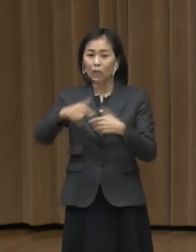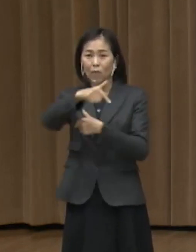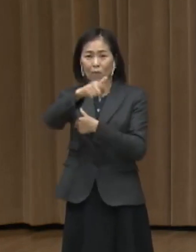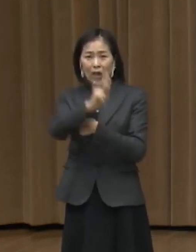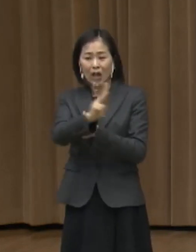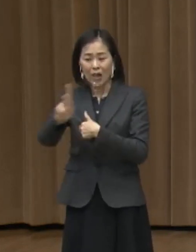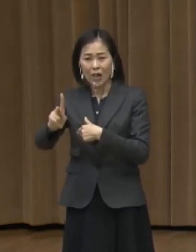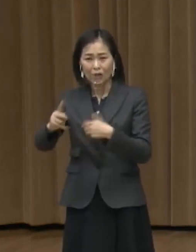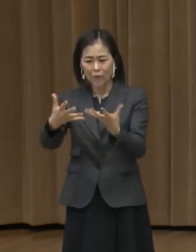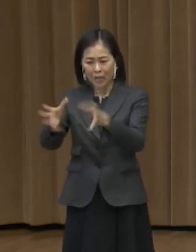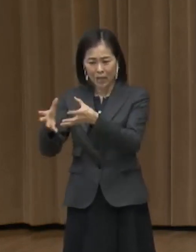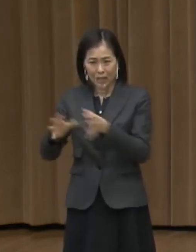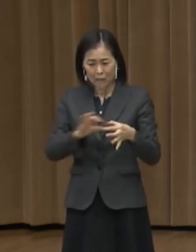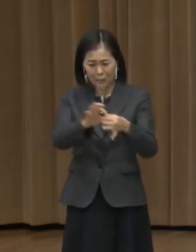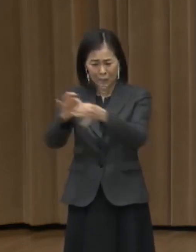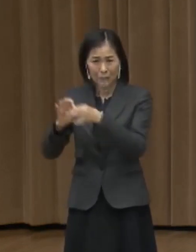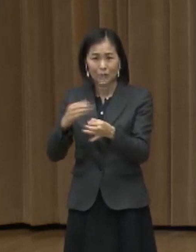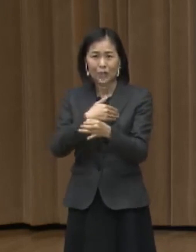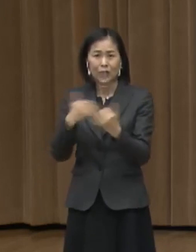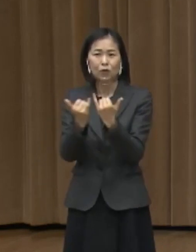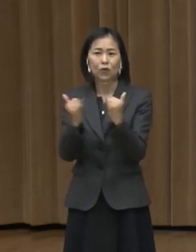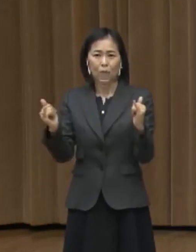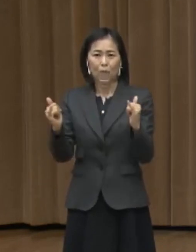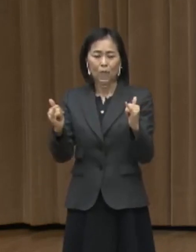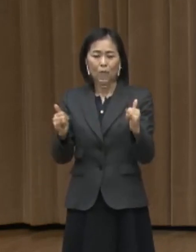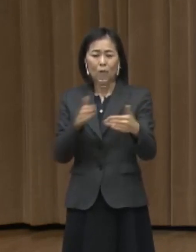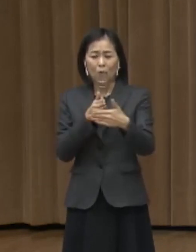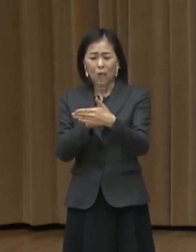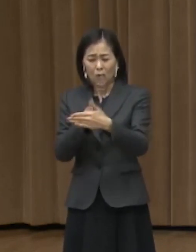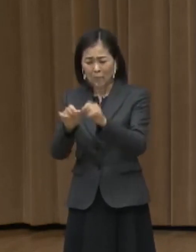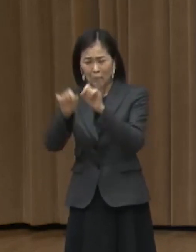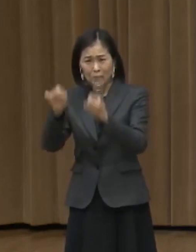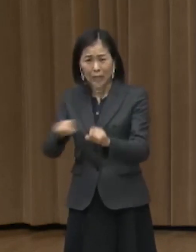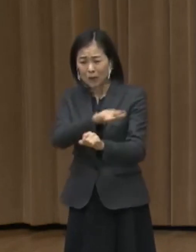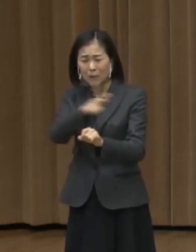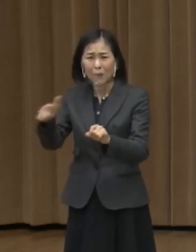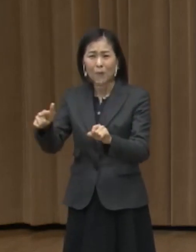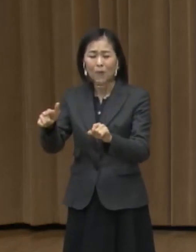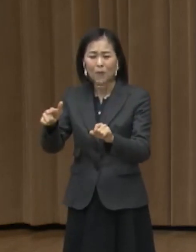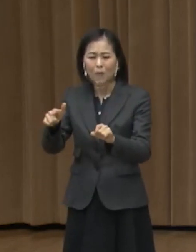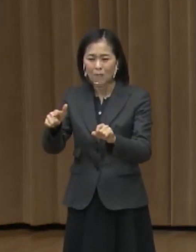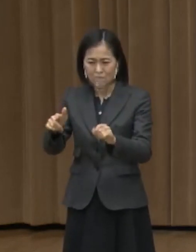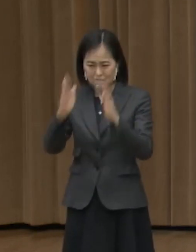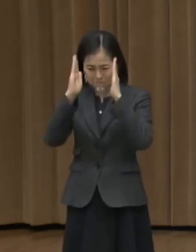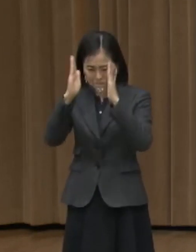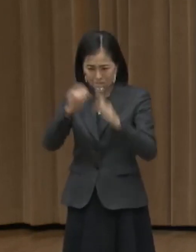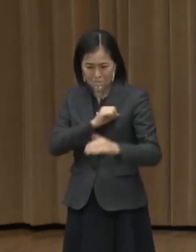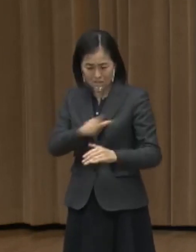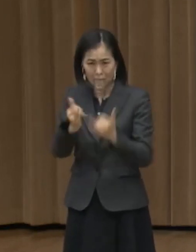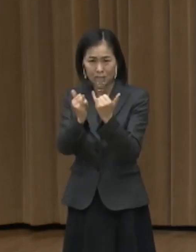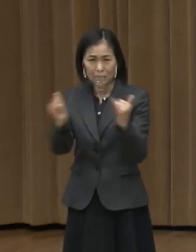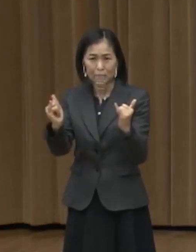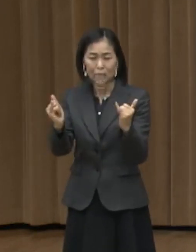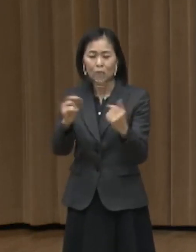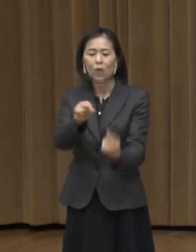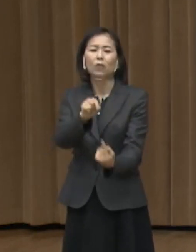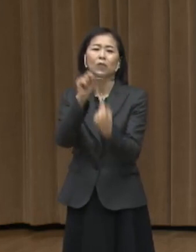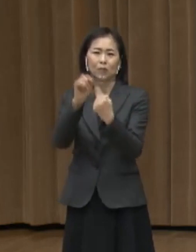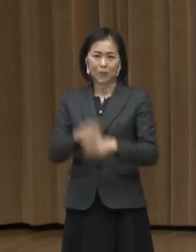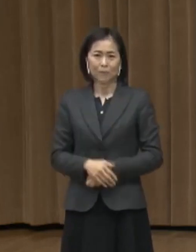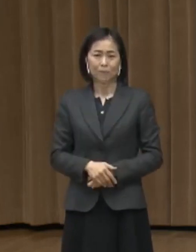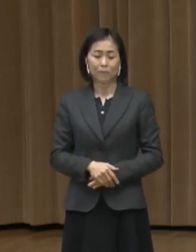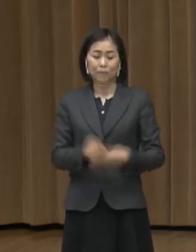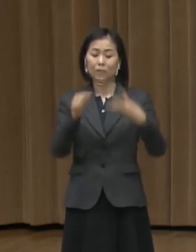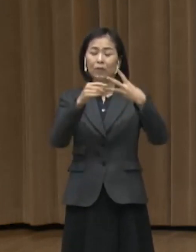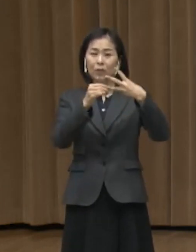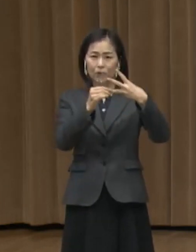をはじめとした本県の困難な課題にチャレンジしている職員を積極的に登用することです。3つ目は